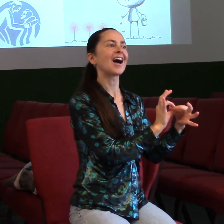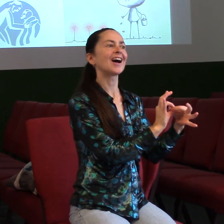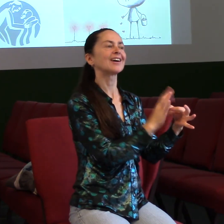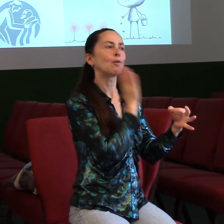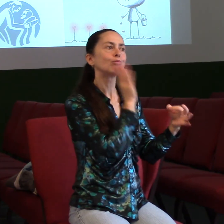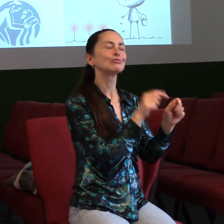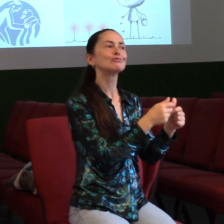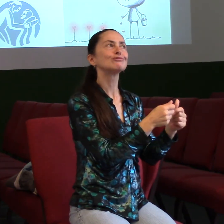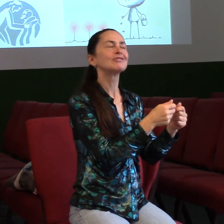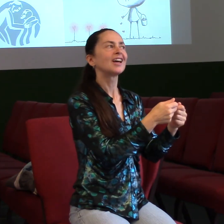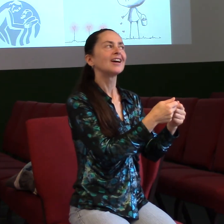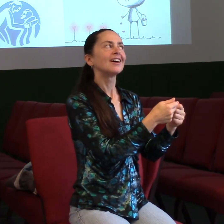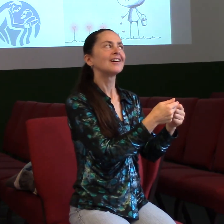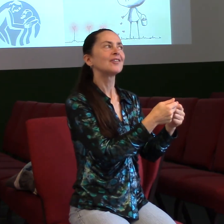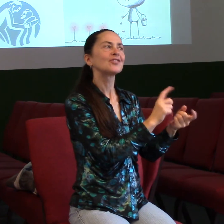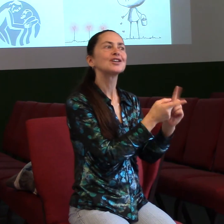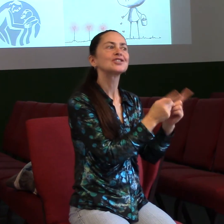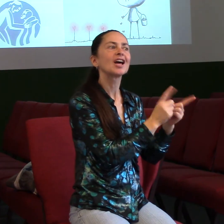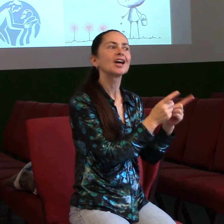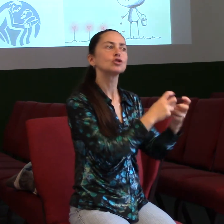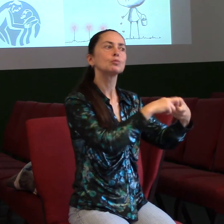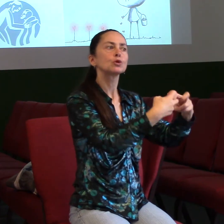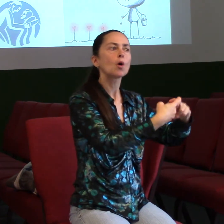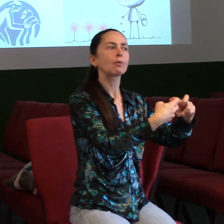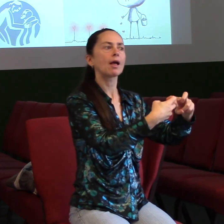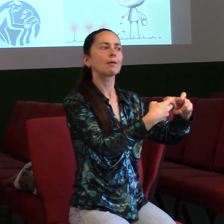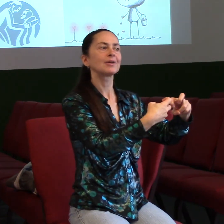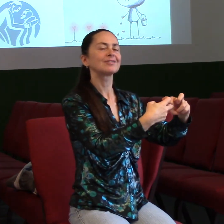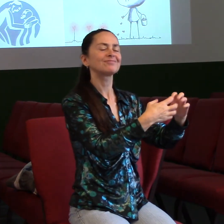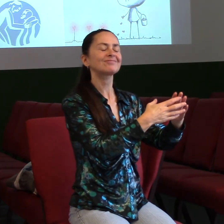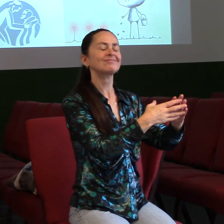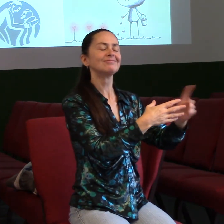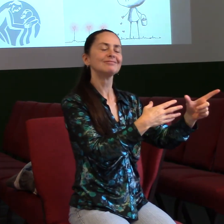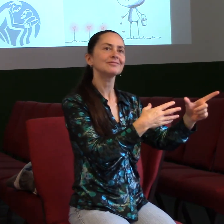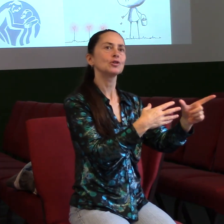Dořešit něco, co je prostě problémového, co chci, abychom společně uzavřeli.